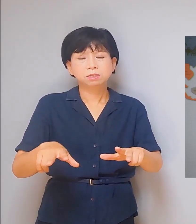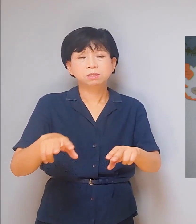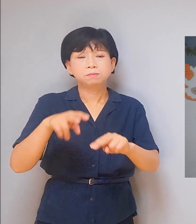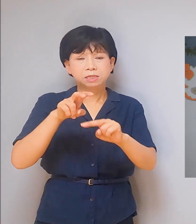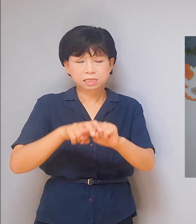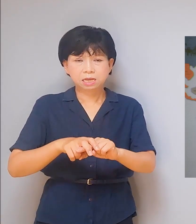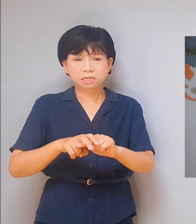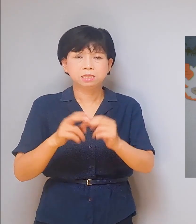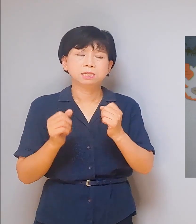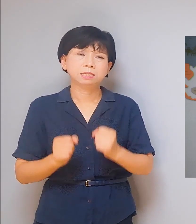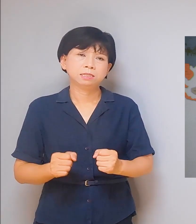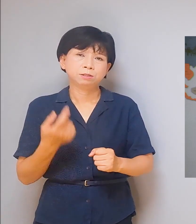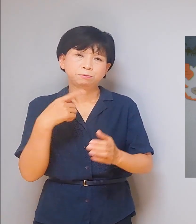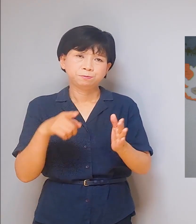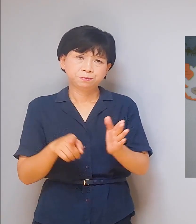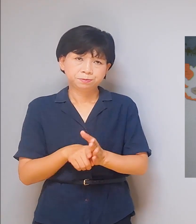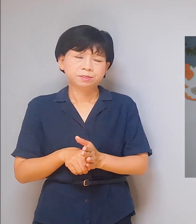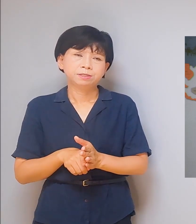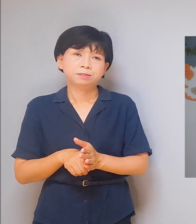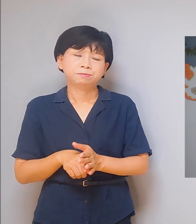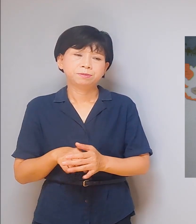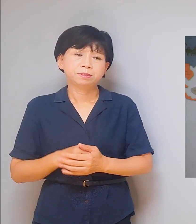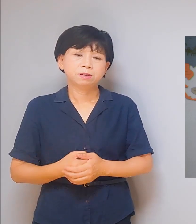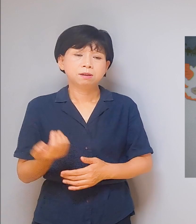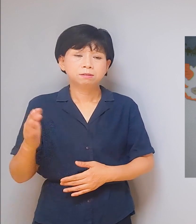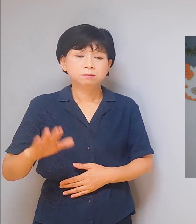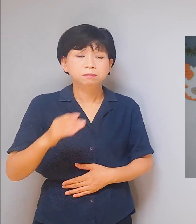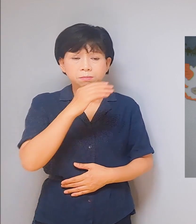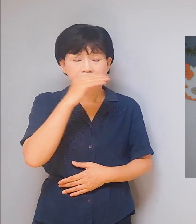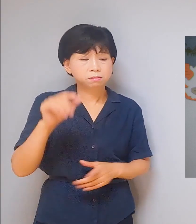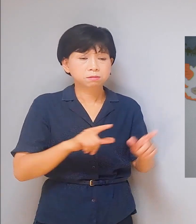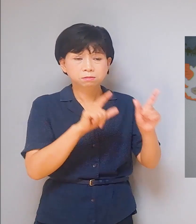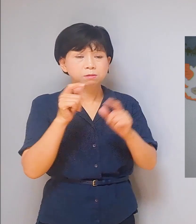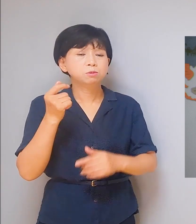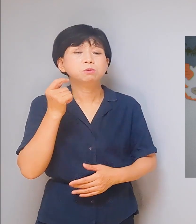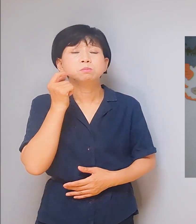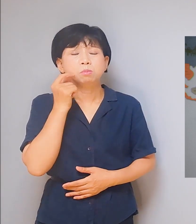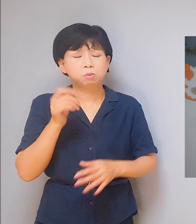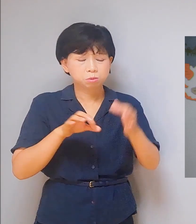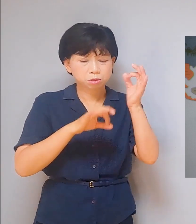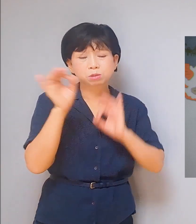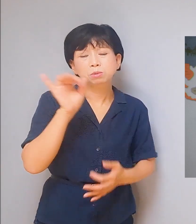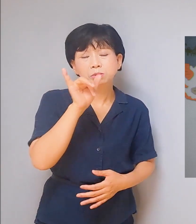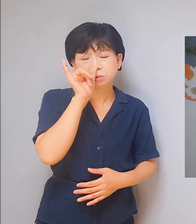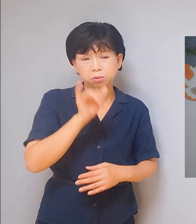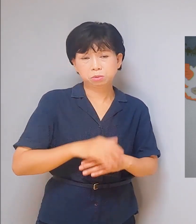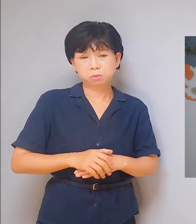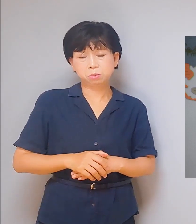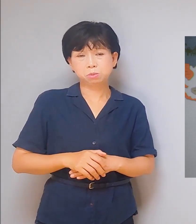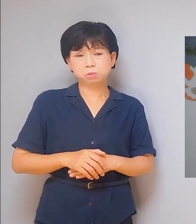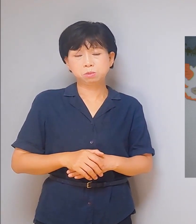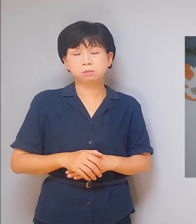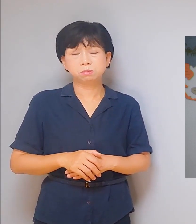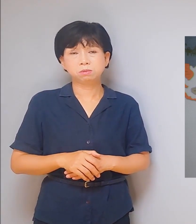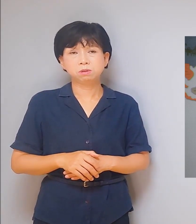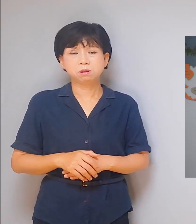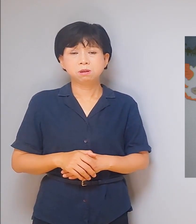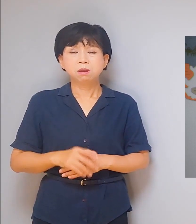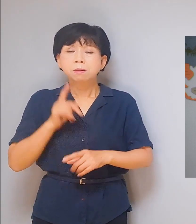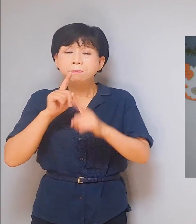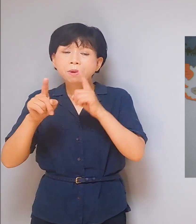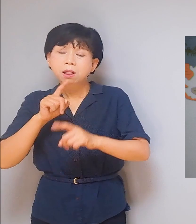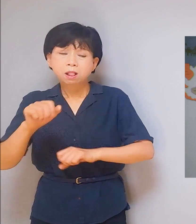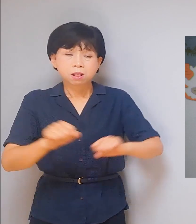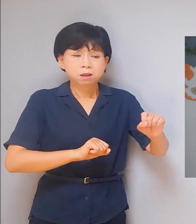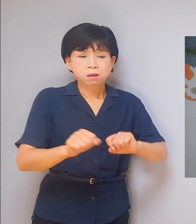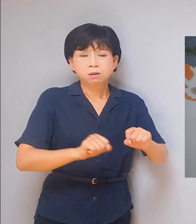믿습니다. 그런데 정도를 걷지 못하고 살 수 있어요. 실수할 수 있어요. 말하는 것과 행동이